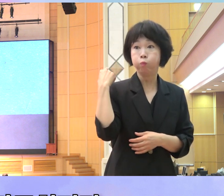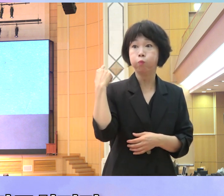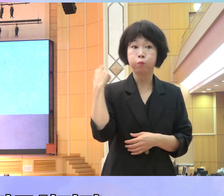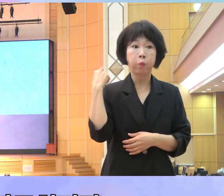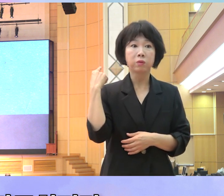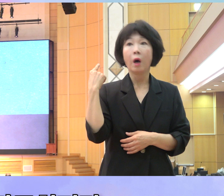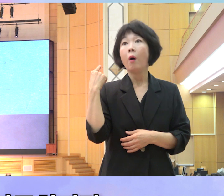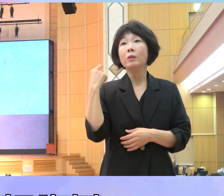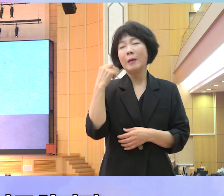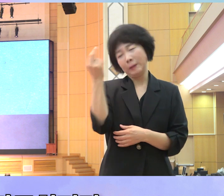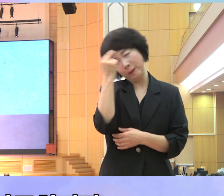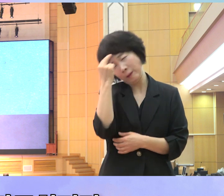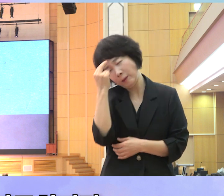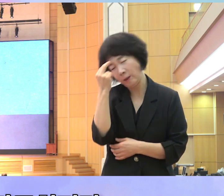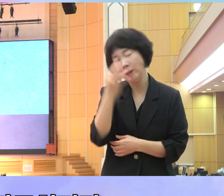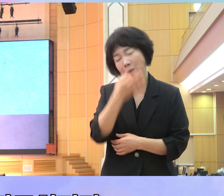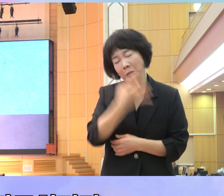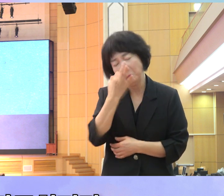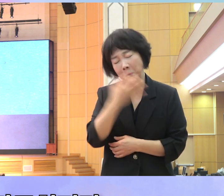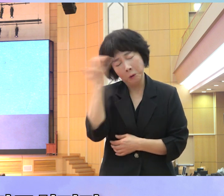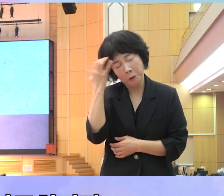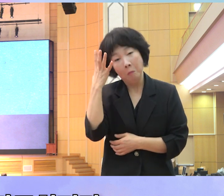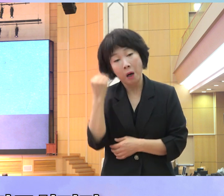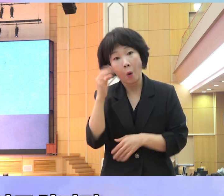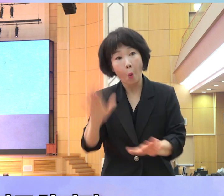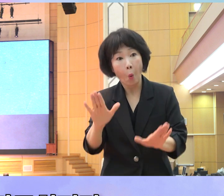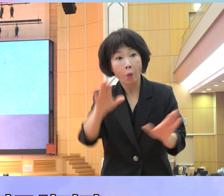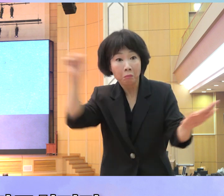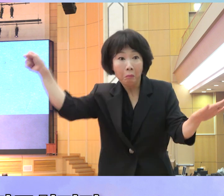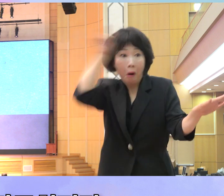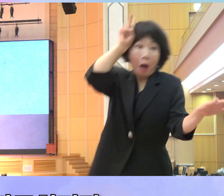해도 죽을 것처럼 결핍이 많고 부족함이 많았지만